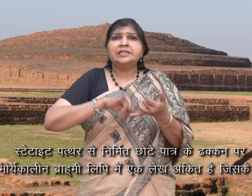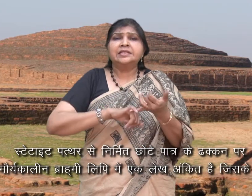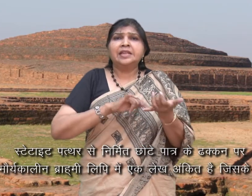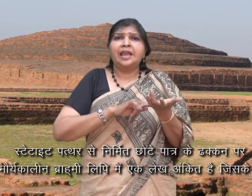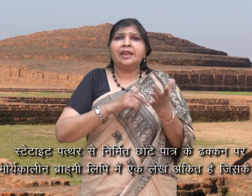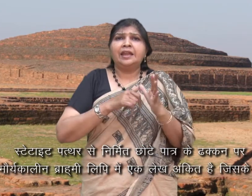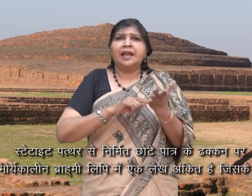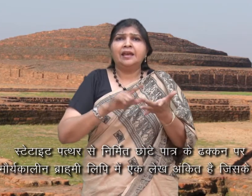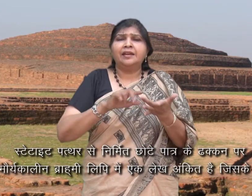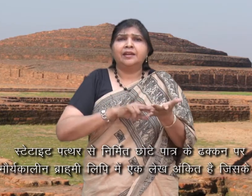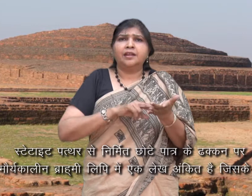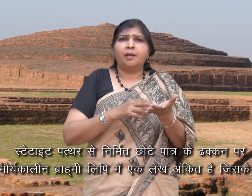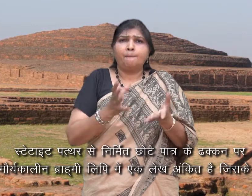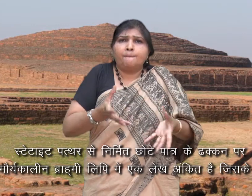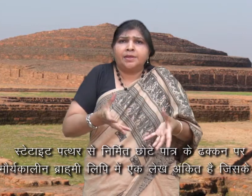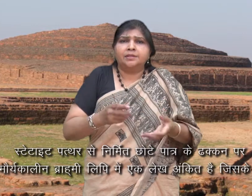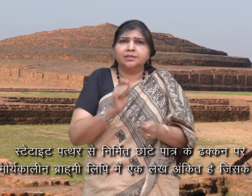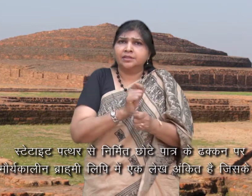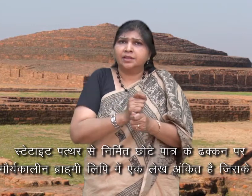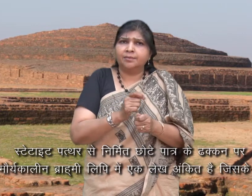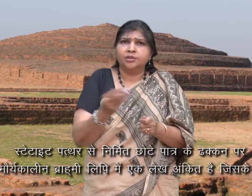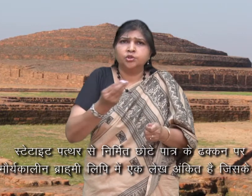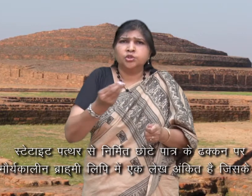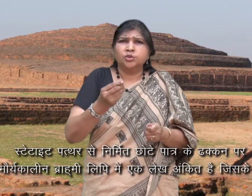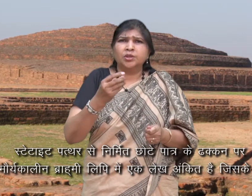स्टेटाइट पत्थर से निर्मित छोटे पात्र के ढक्कन पर